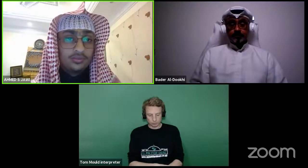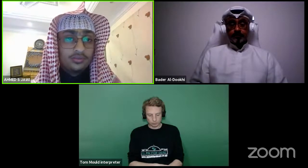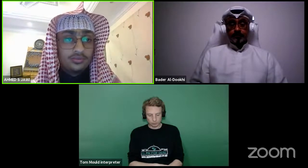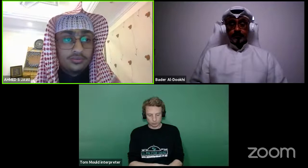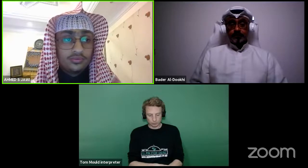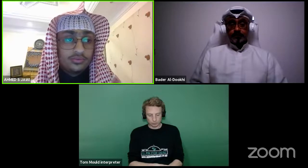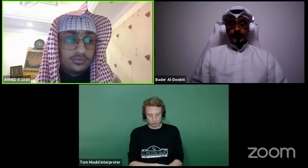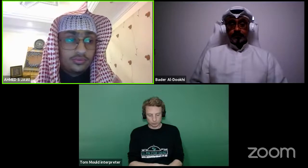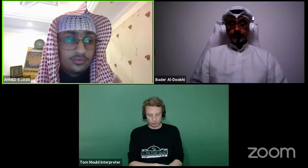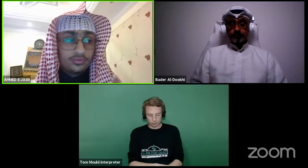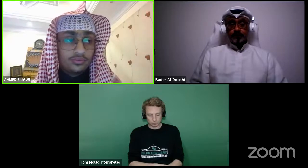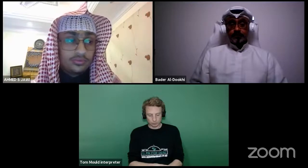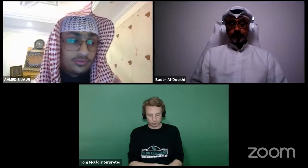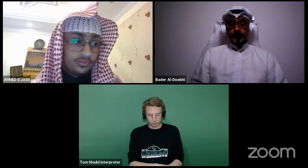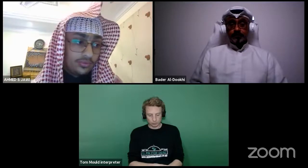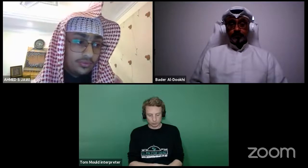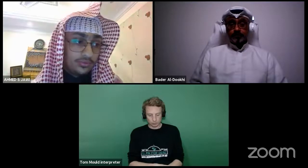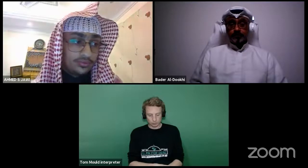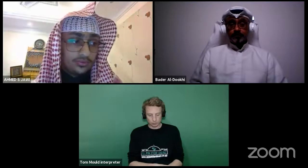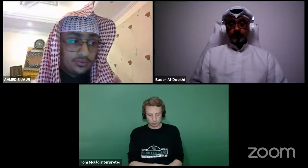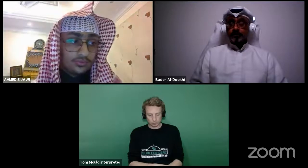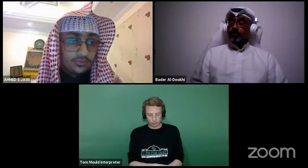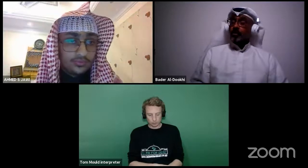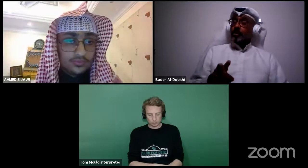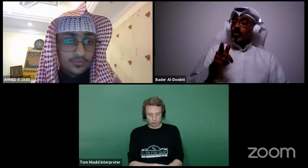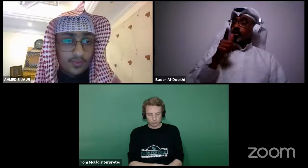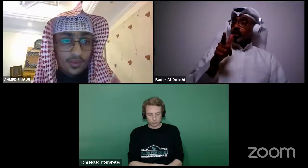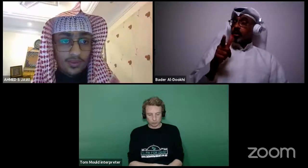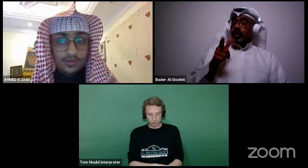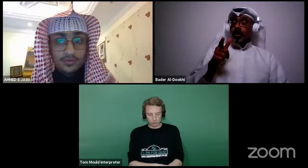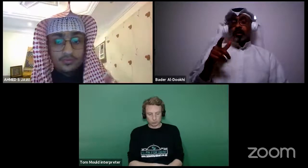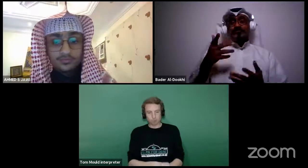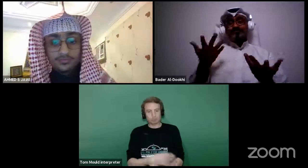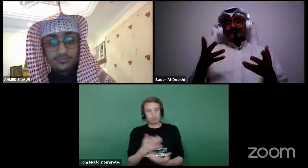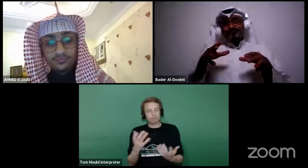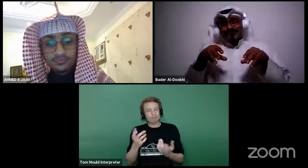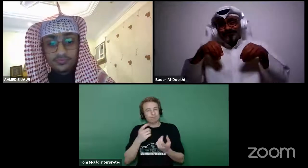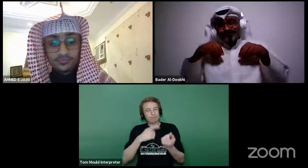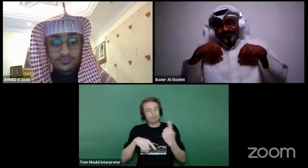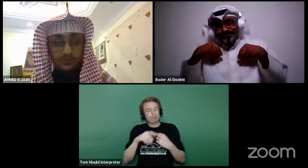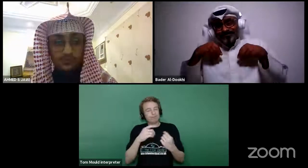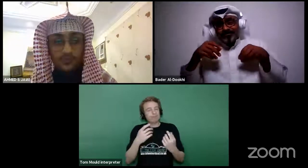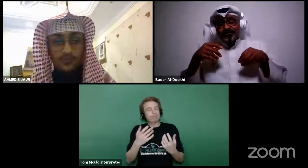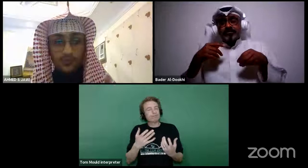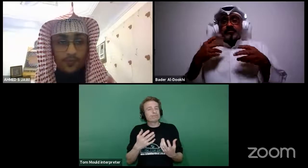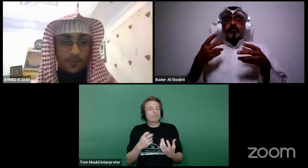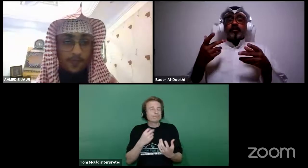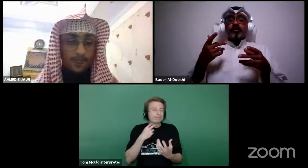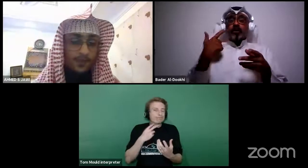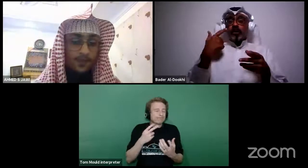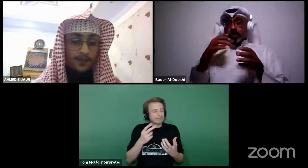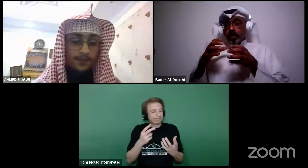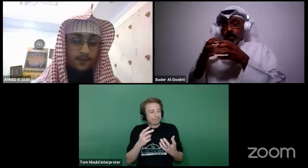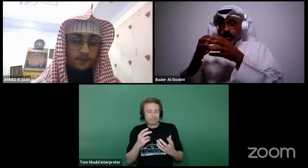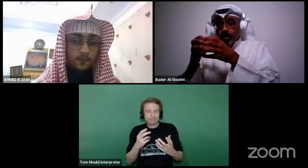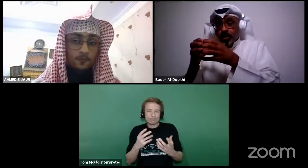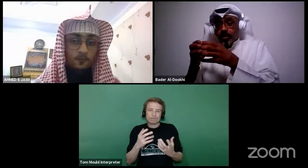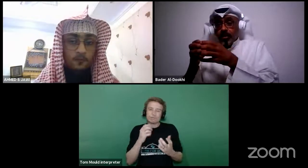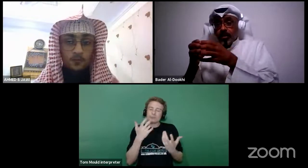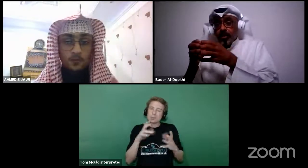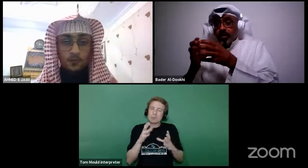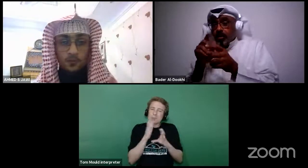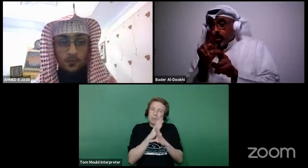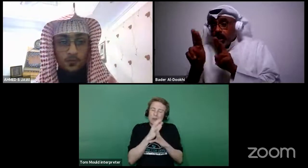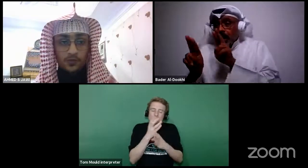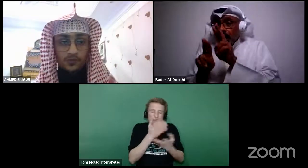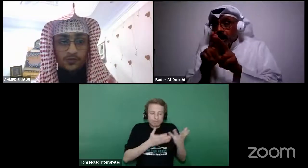الحاكمين. So when they despaired of him, they held a conference in private. The eldest among them